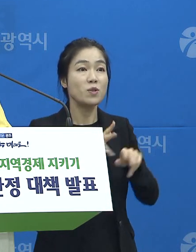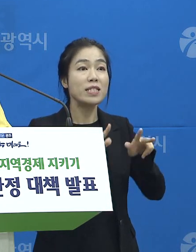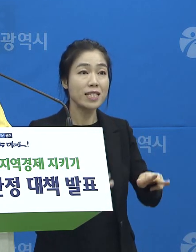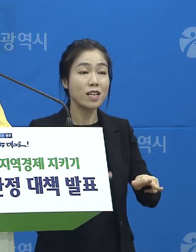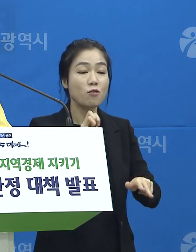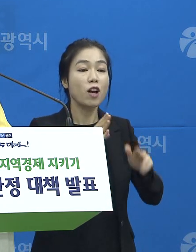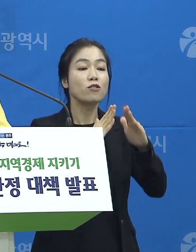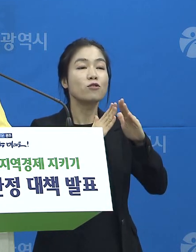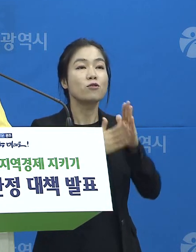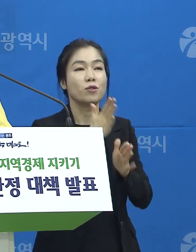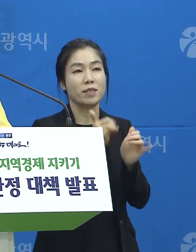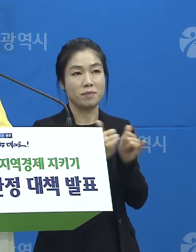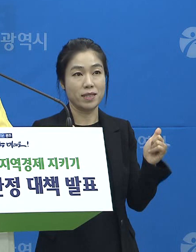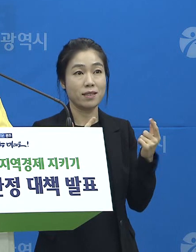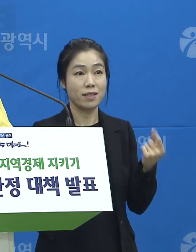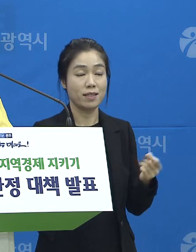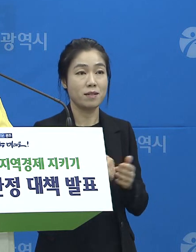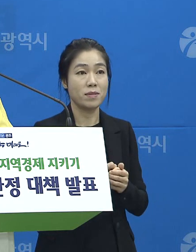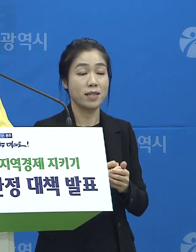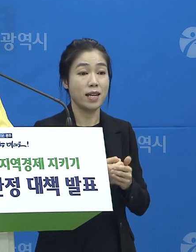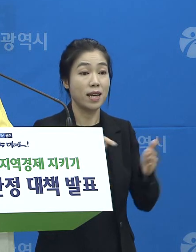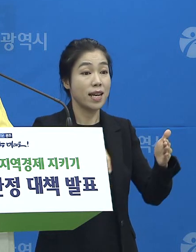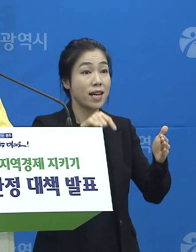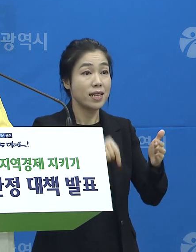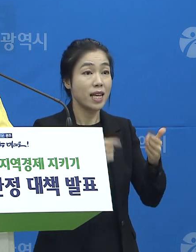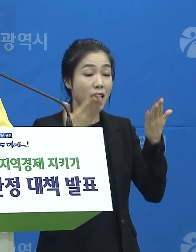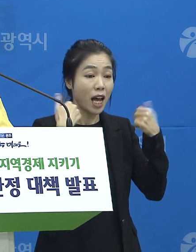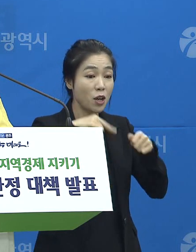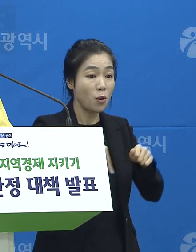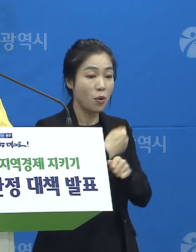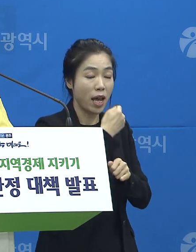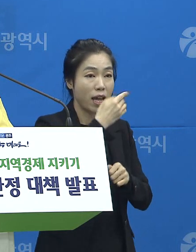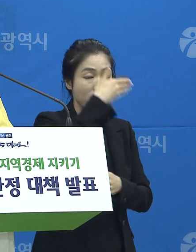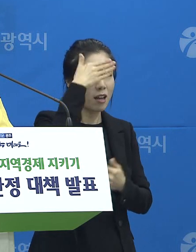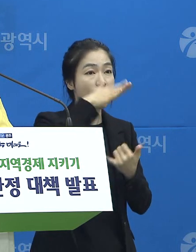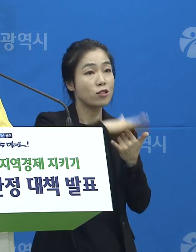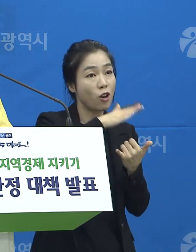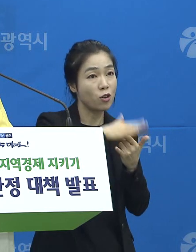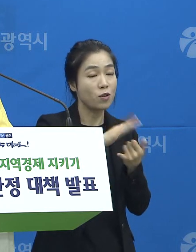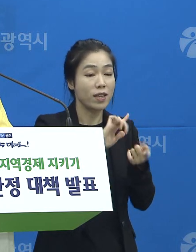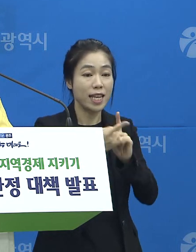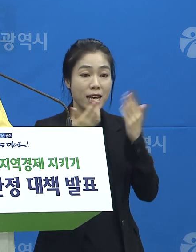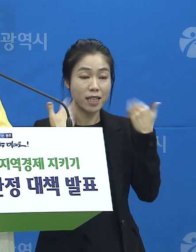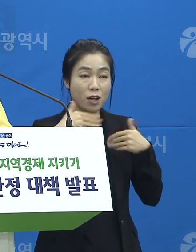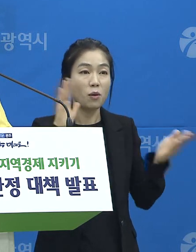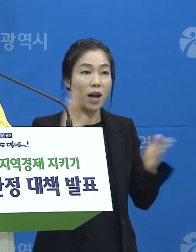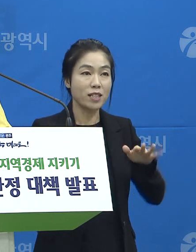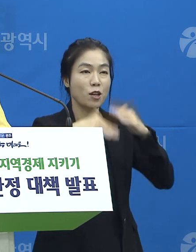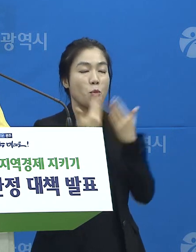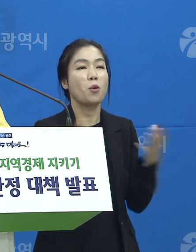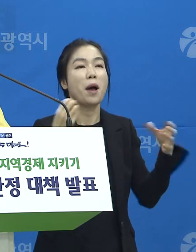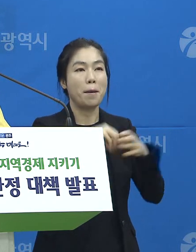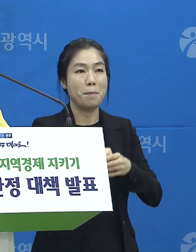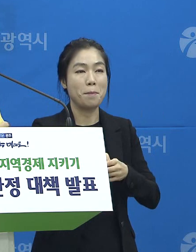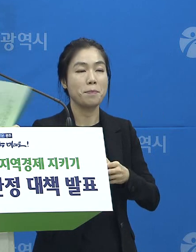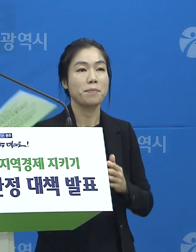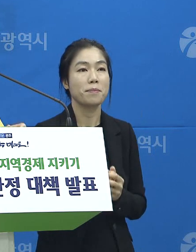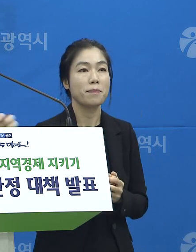현재 강주 시민입니다. 여기에는 학교 밖 청소년, 대안학교 학생도